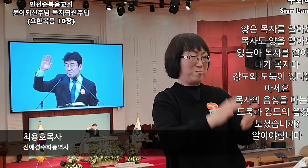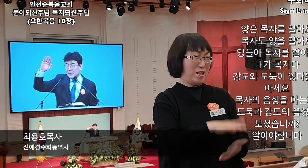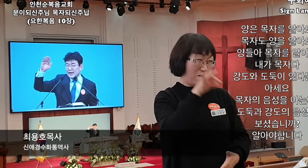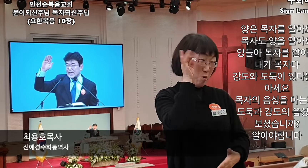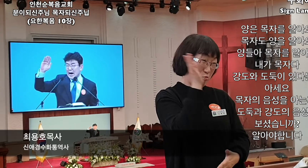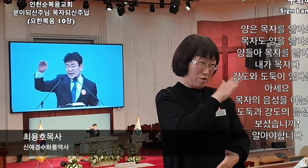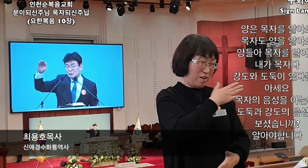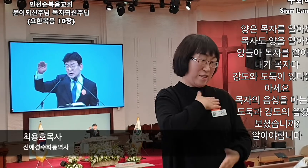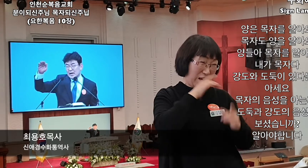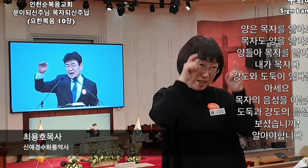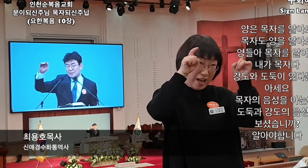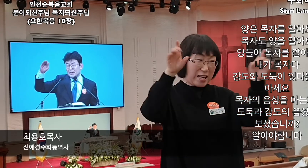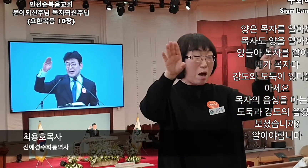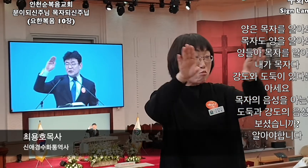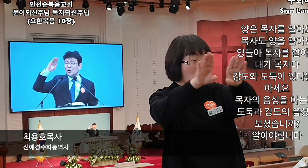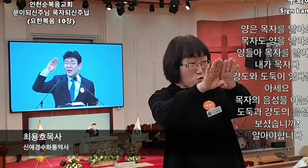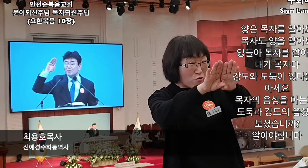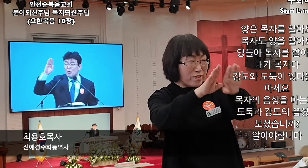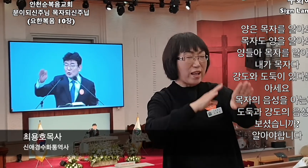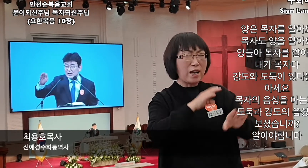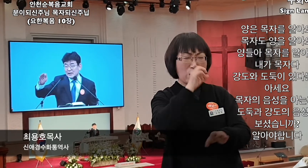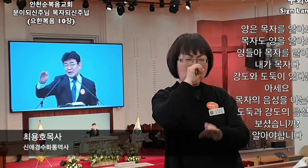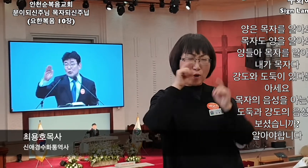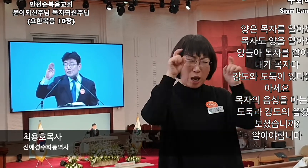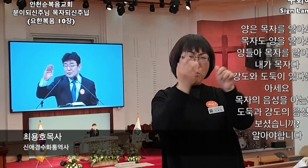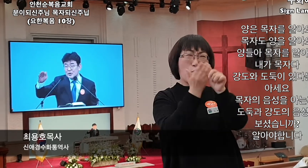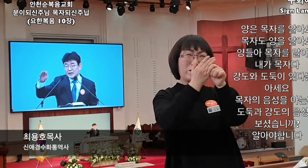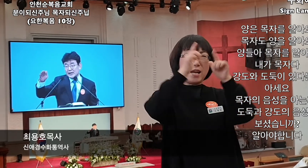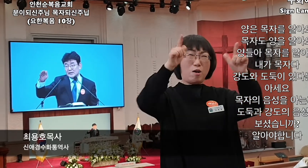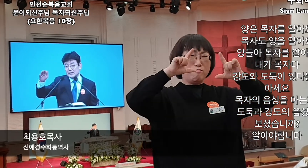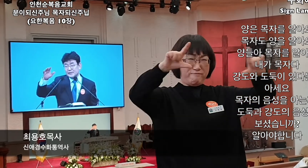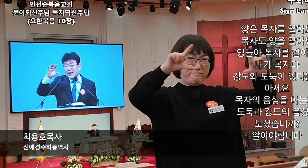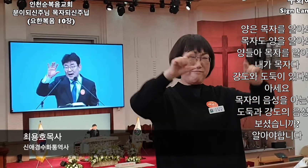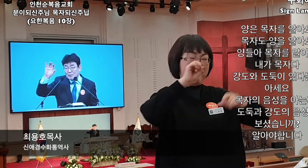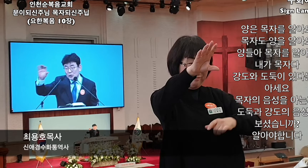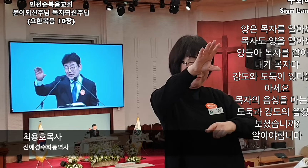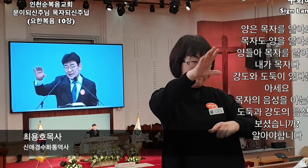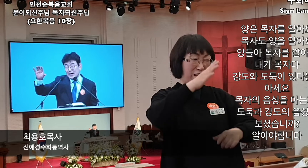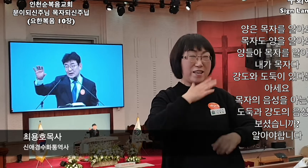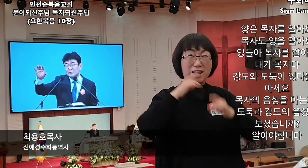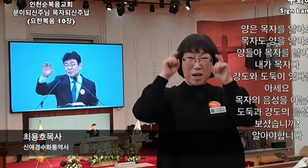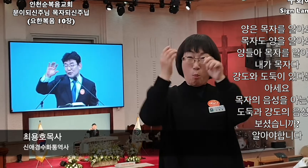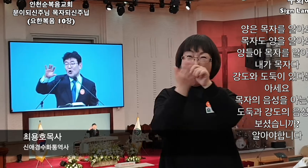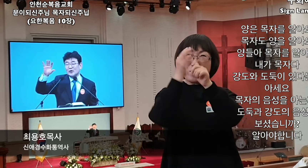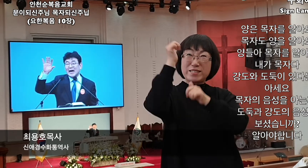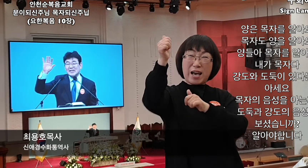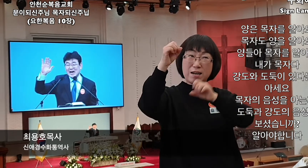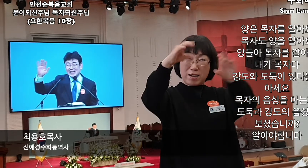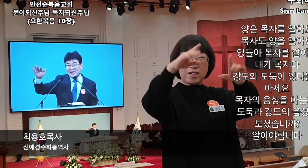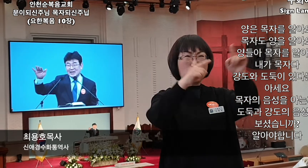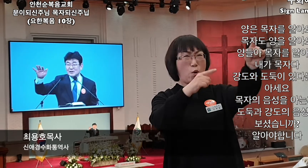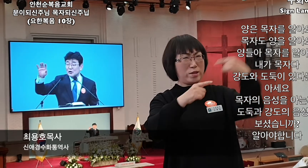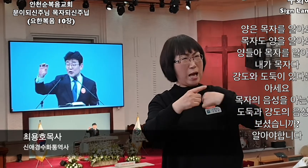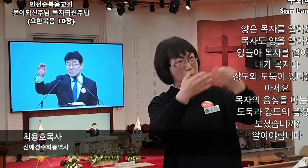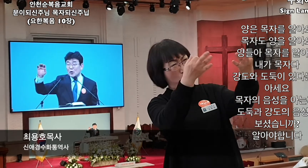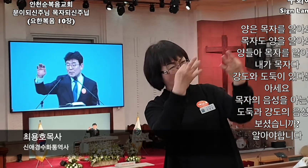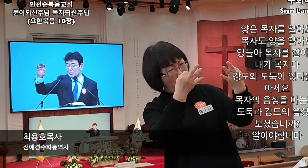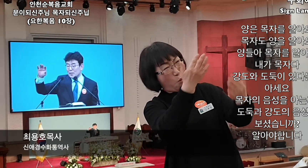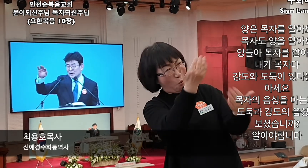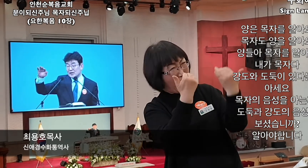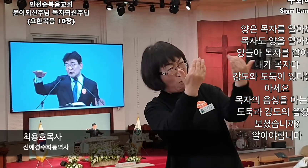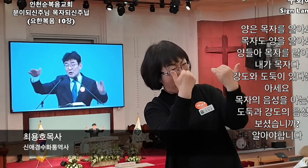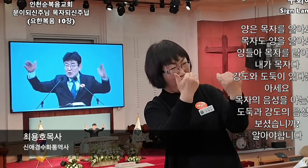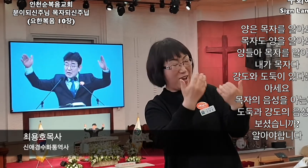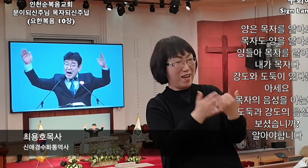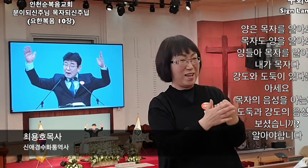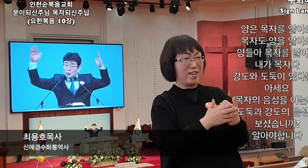왜? 내가 양의 문이다. 내가 선한 목자다라고 분명히 얘기하시는 거예요. 내가 목자다. 너 나를 알아라. 거기에 뭐가